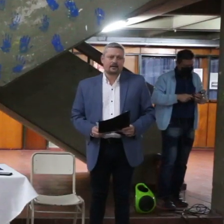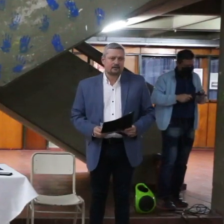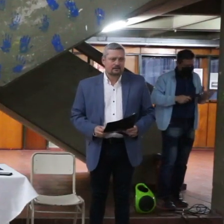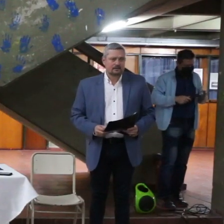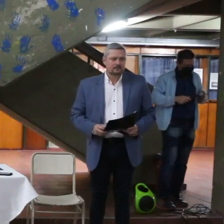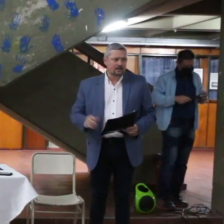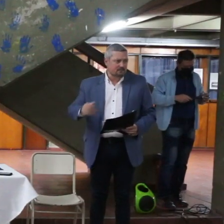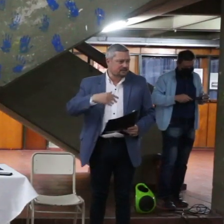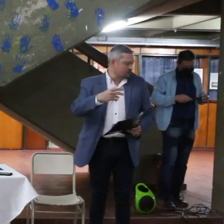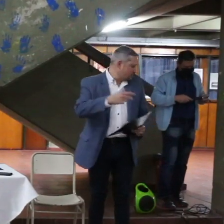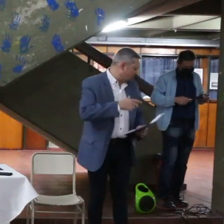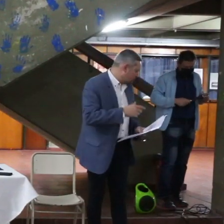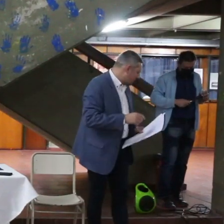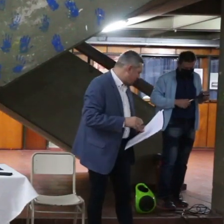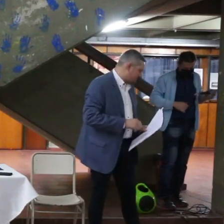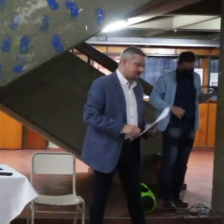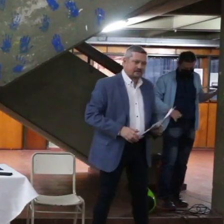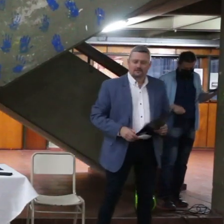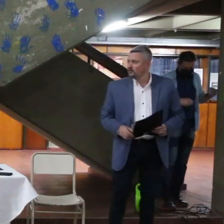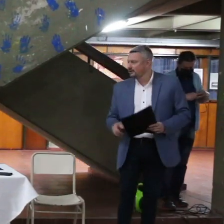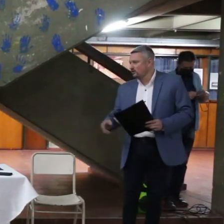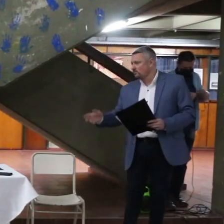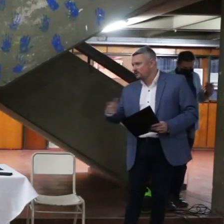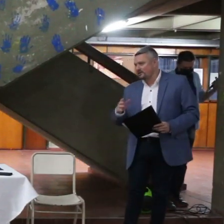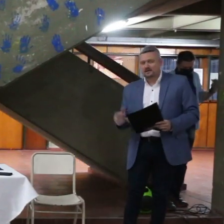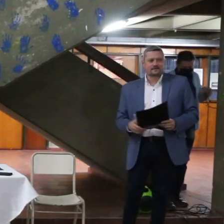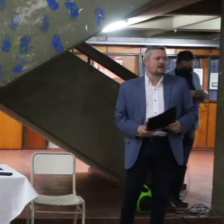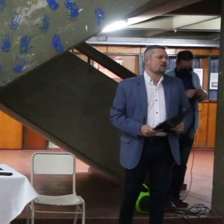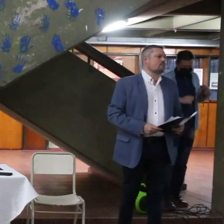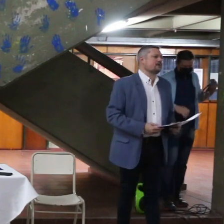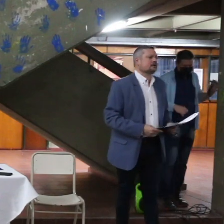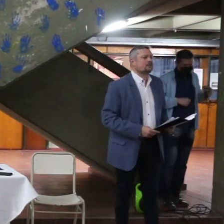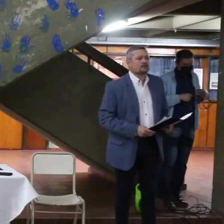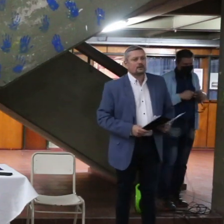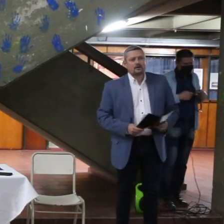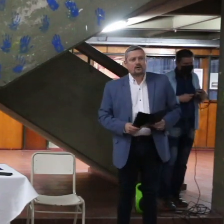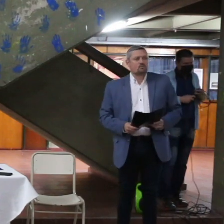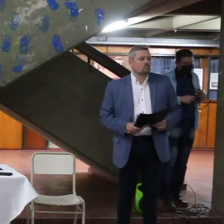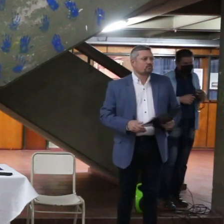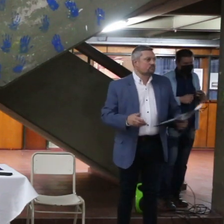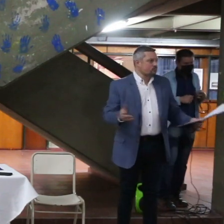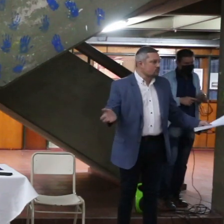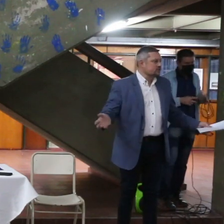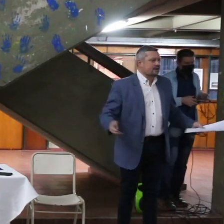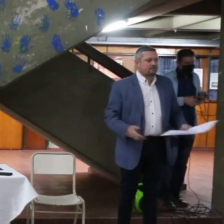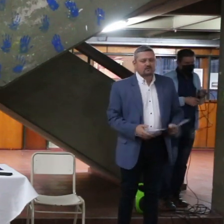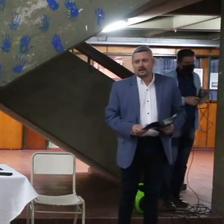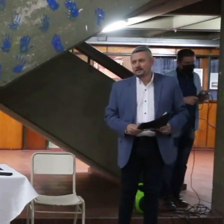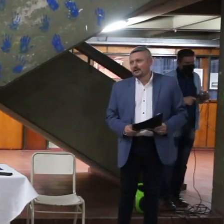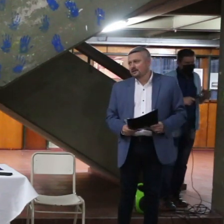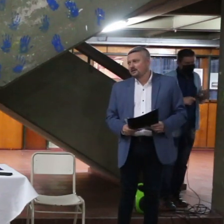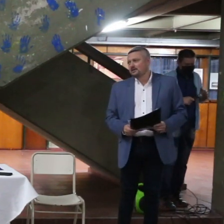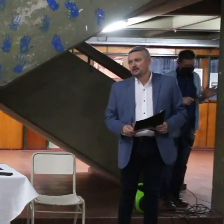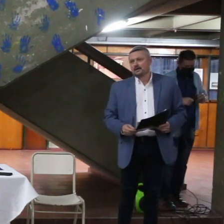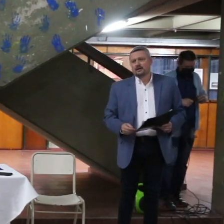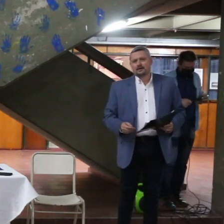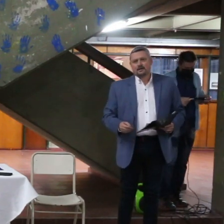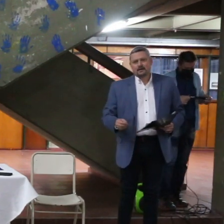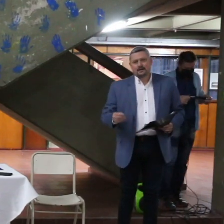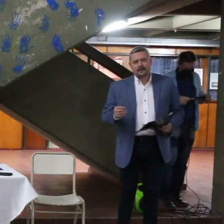comenzar transmitiendo una sensación que, como dije, quizá la compartan muchas de las personas que están